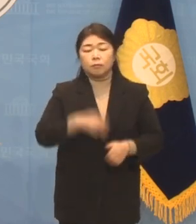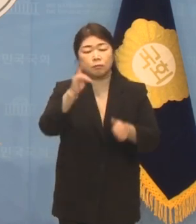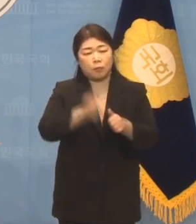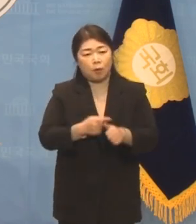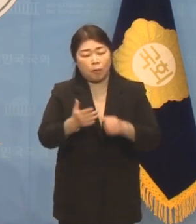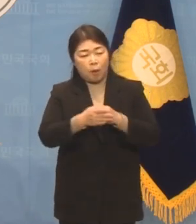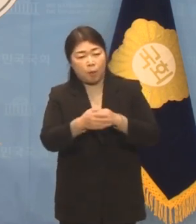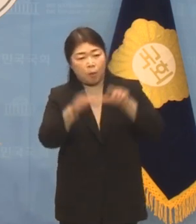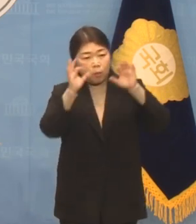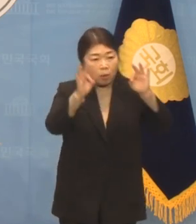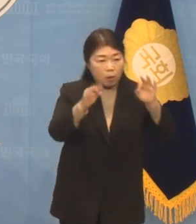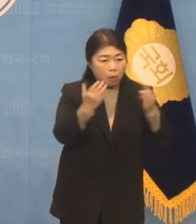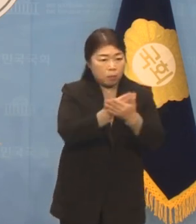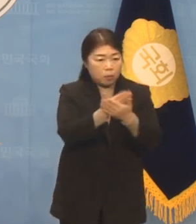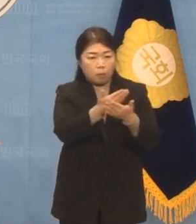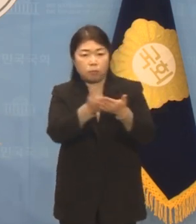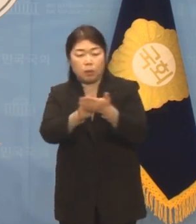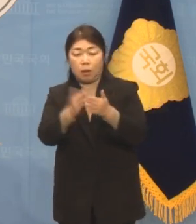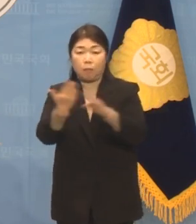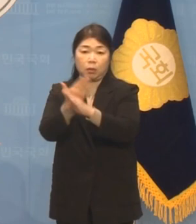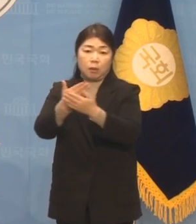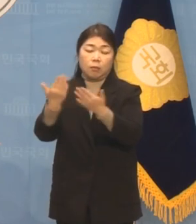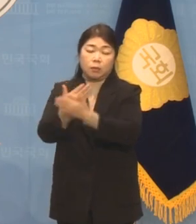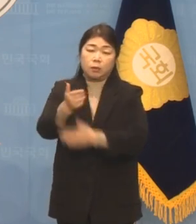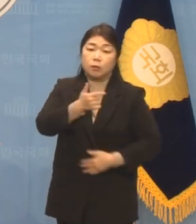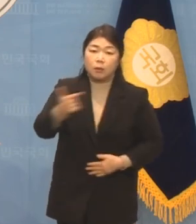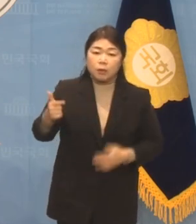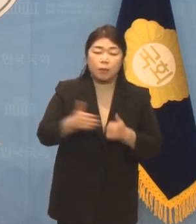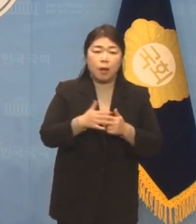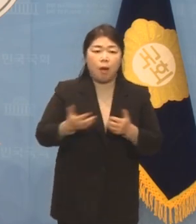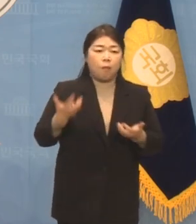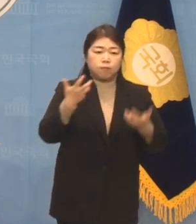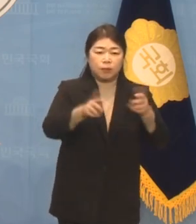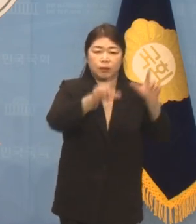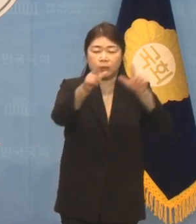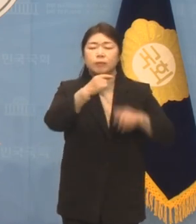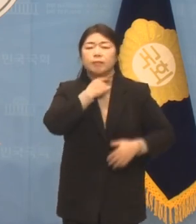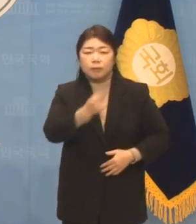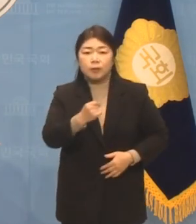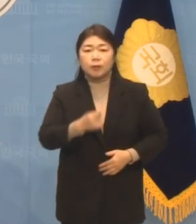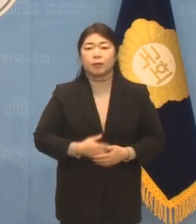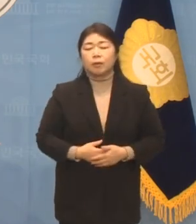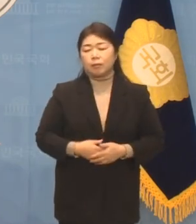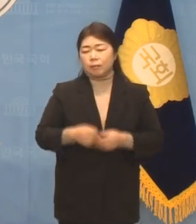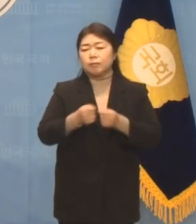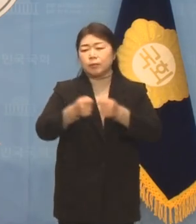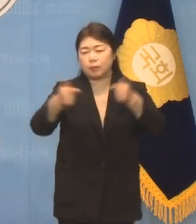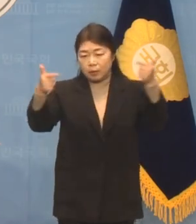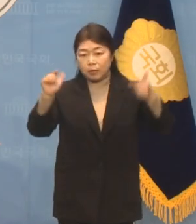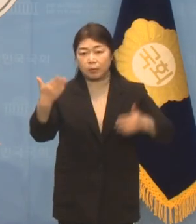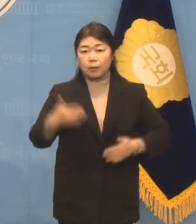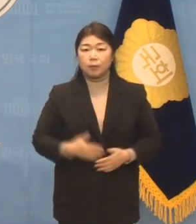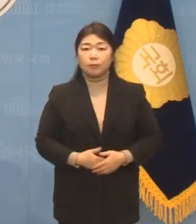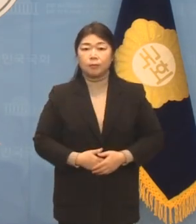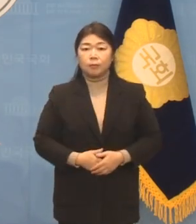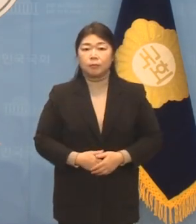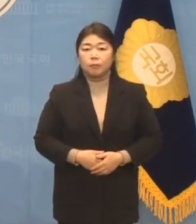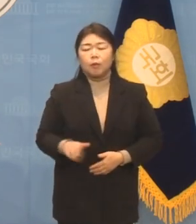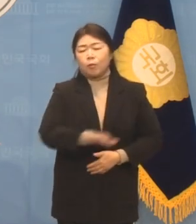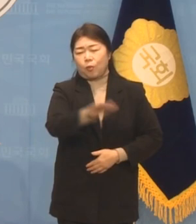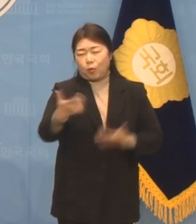되었습니다. 상전벽해가 되었습니다. 마포 주민과 함께 힘을 합친 우리 모두의